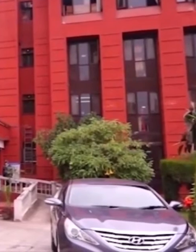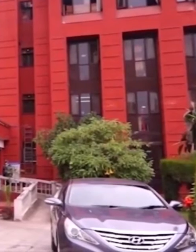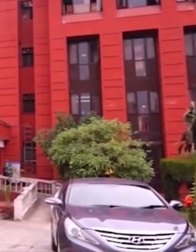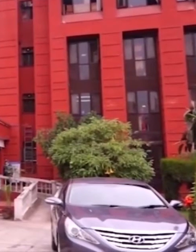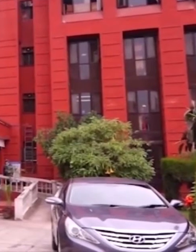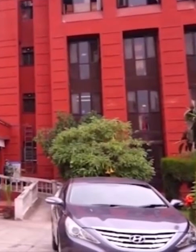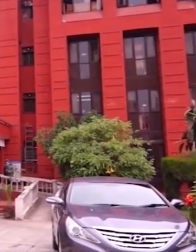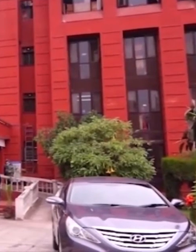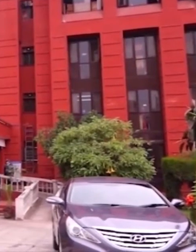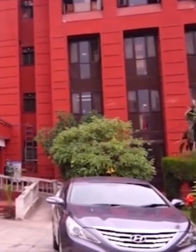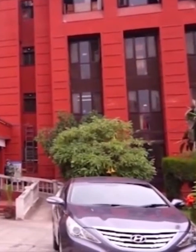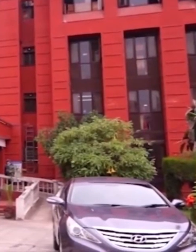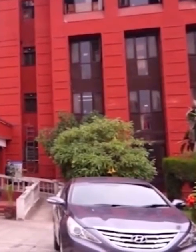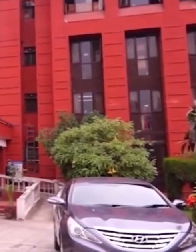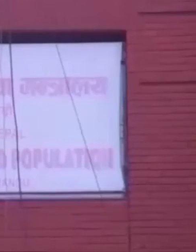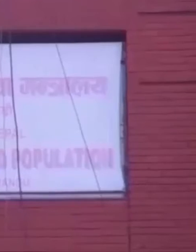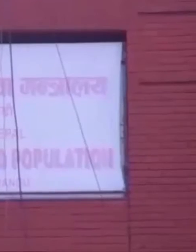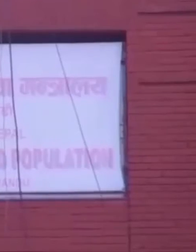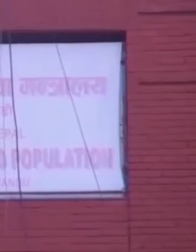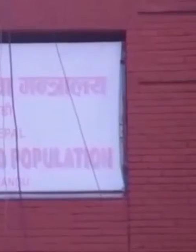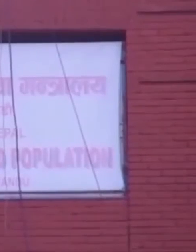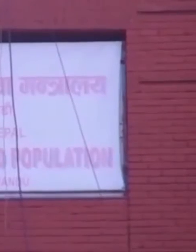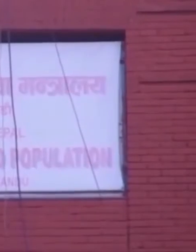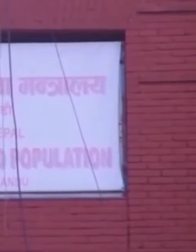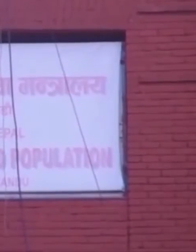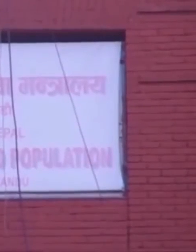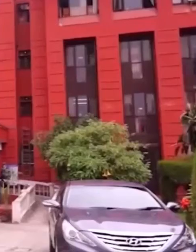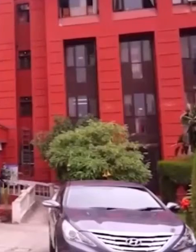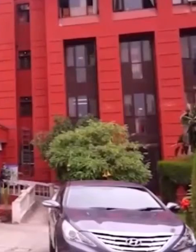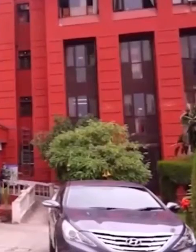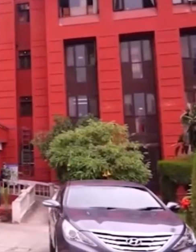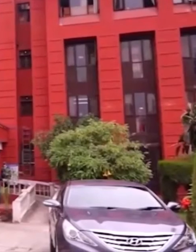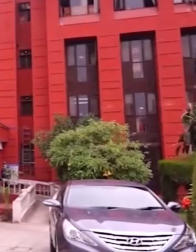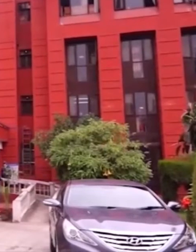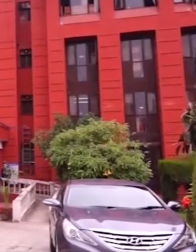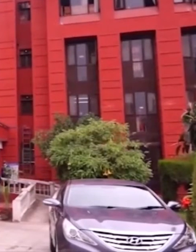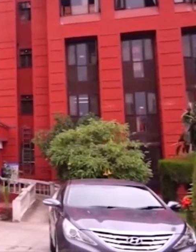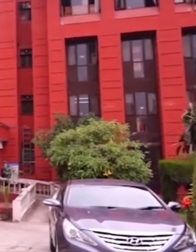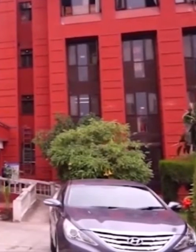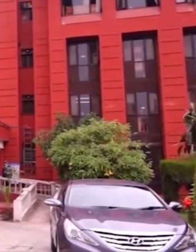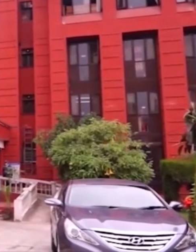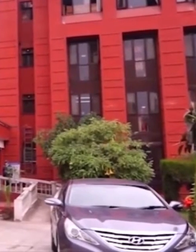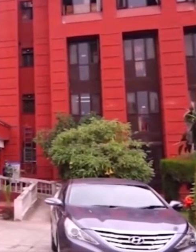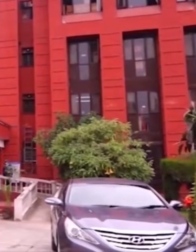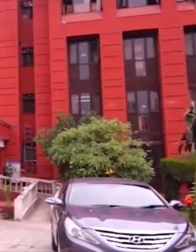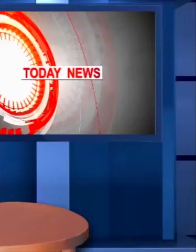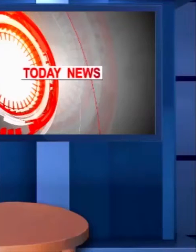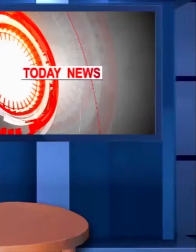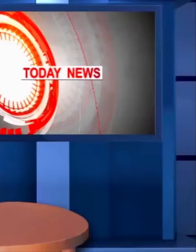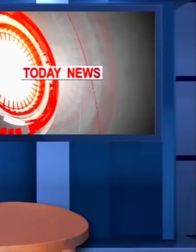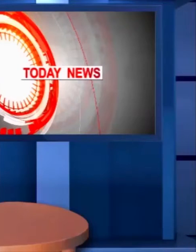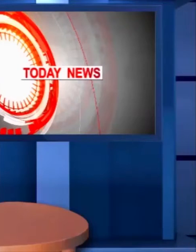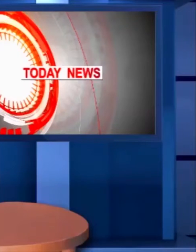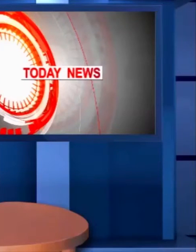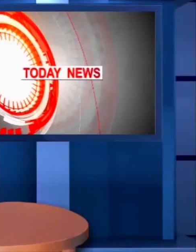गते चीन से आयल एक 32 वर्षक नेपाली नागरिक में कोरोना वायरस के संक्रमण पुष्टि भेल सल।